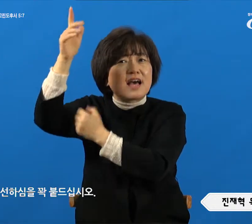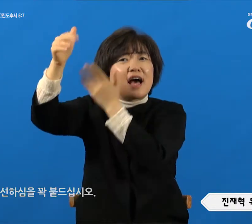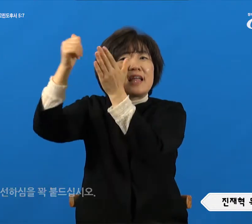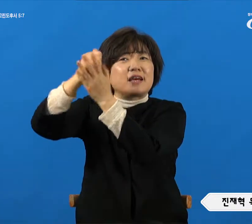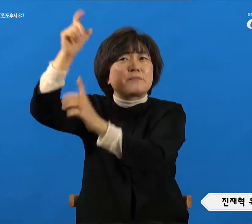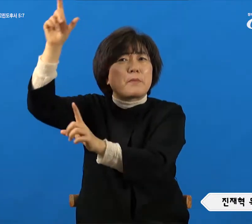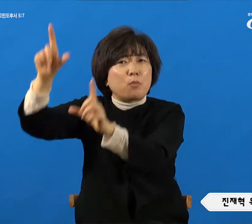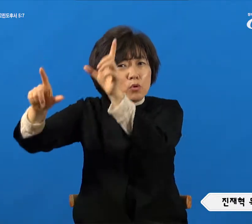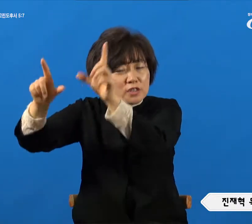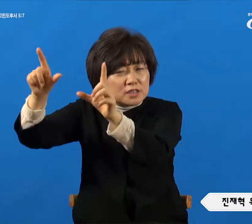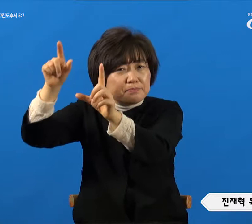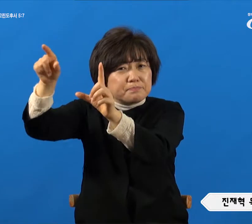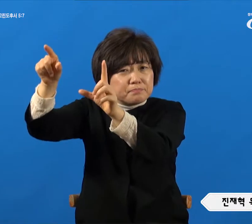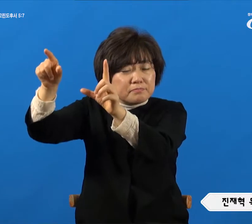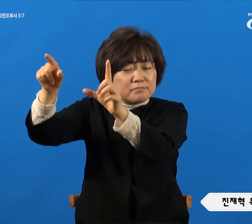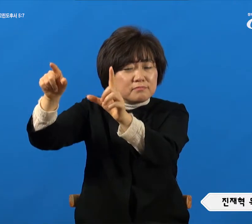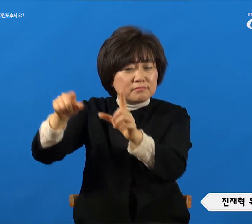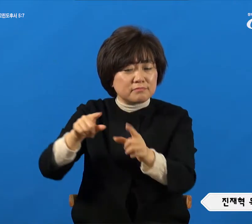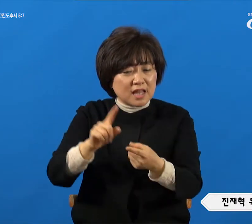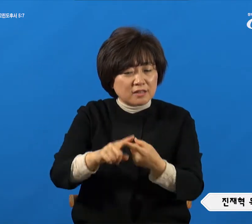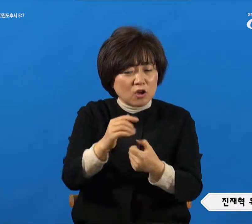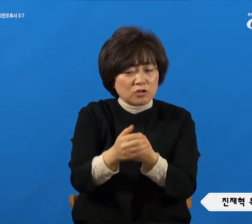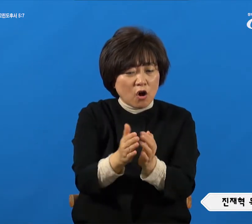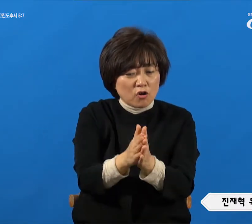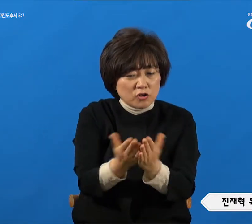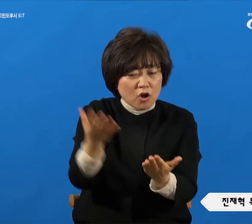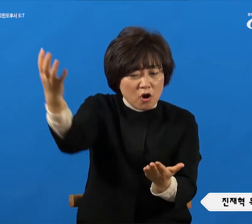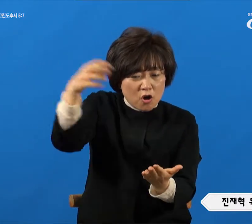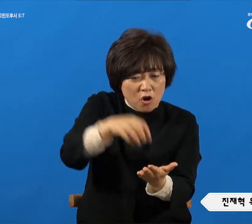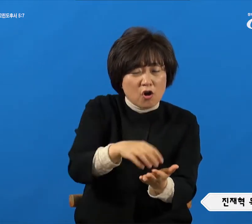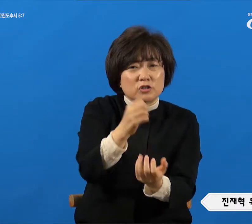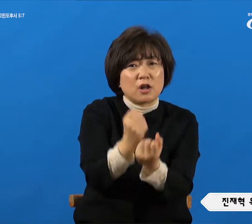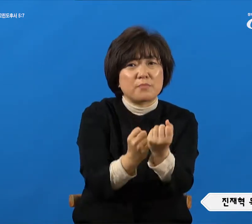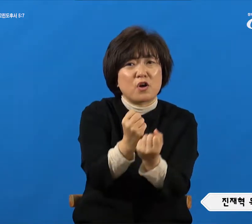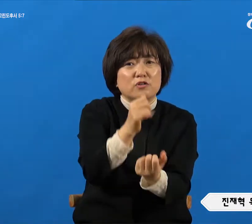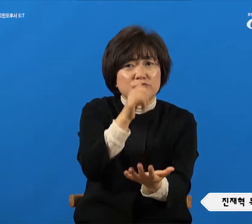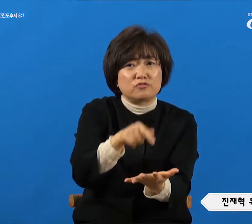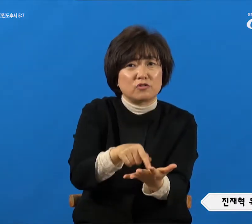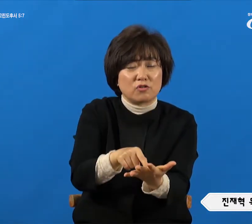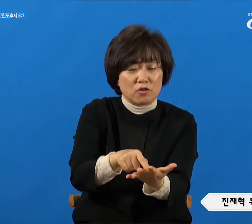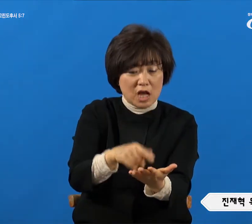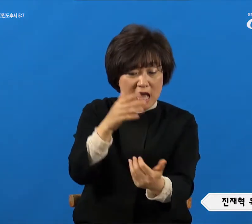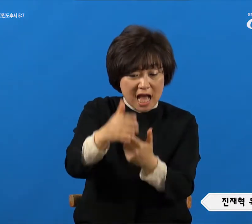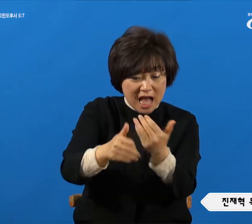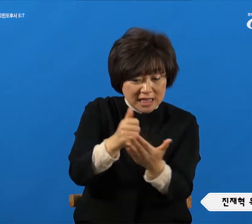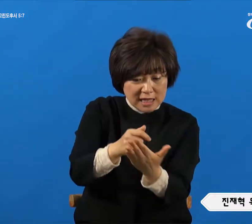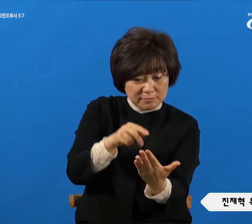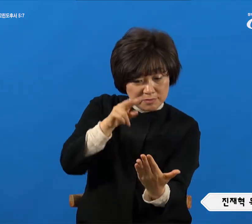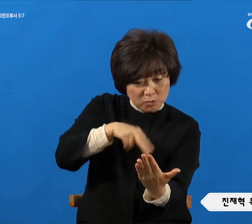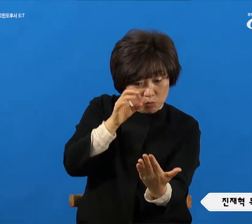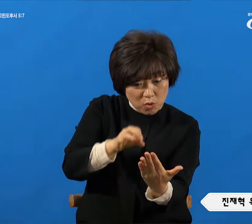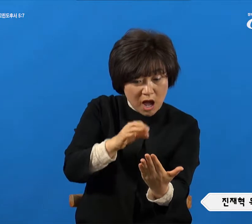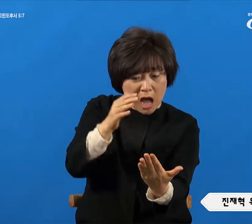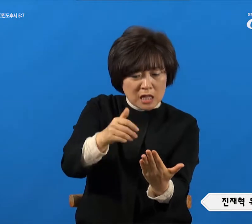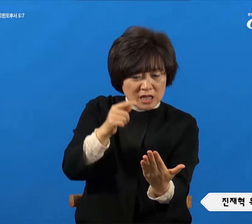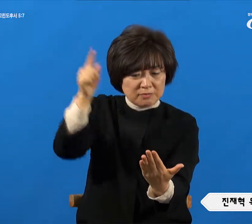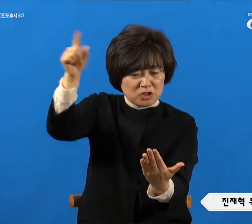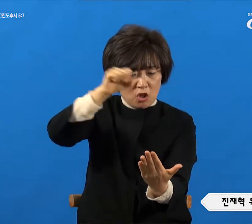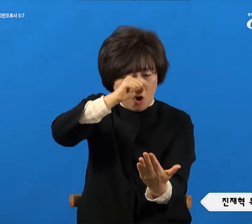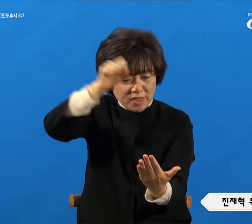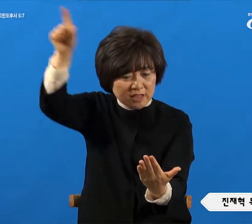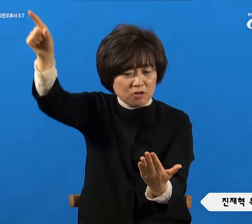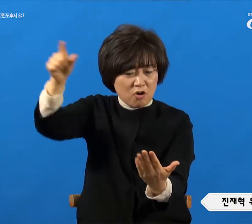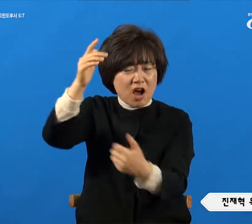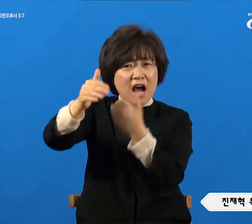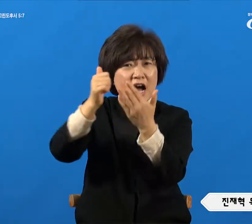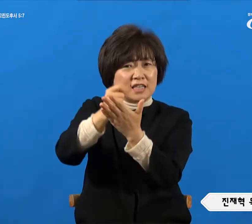하나님의 모습을 성경은 설명합니다. 그 하나님의 의도하심은 선하심이라고 말씀합니다.